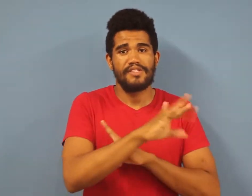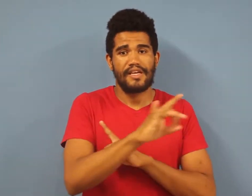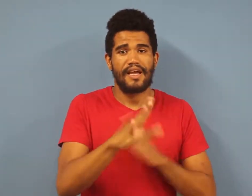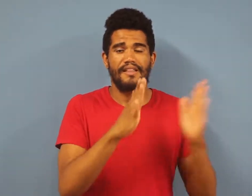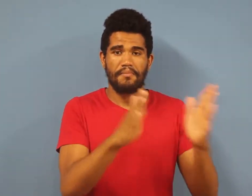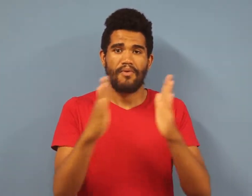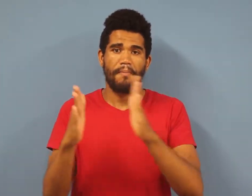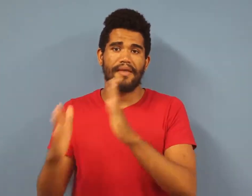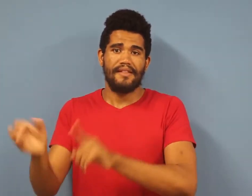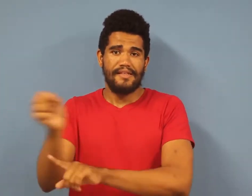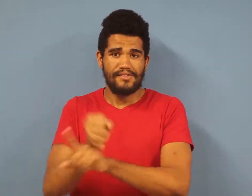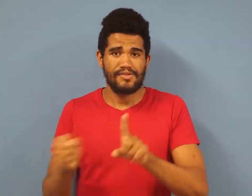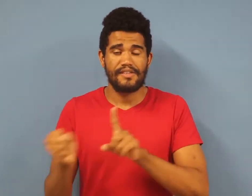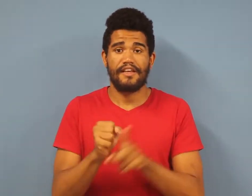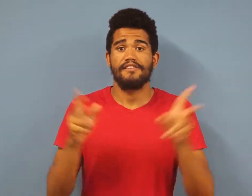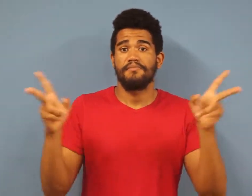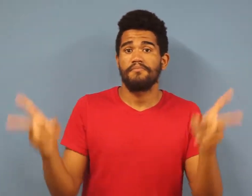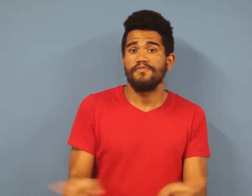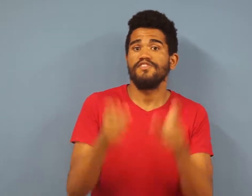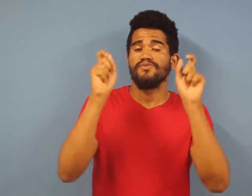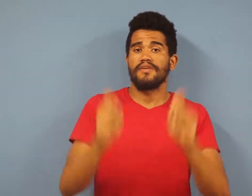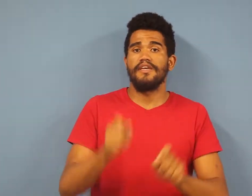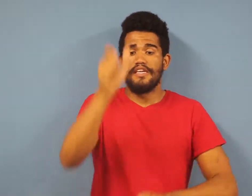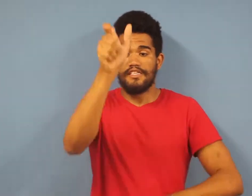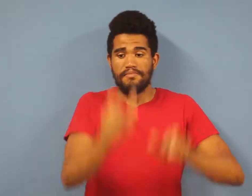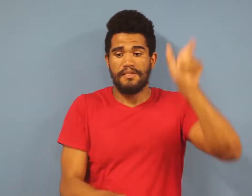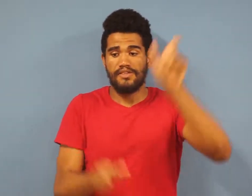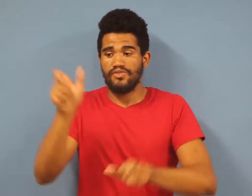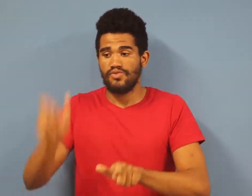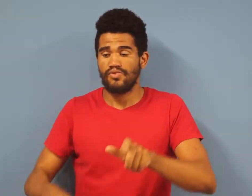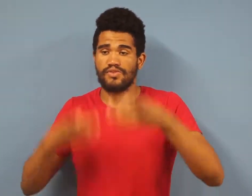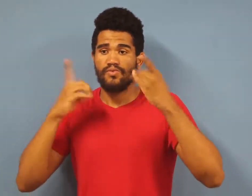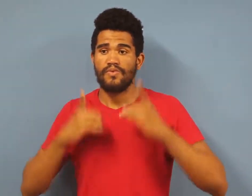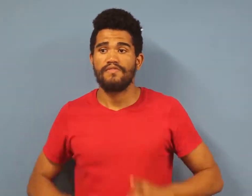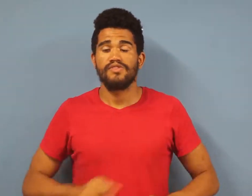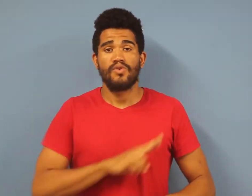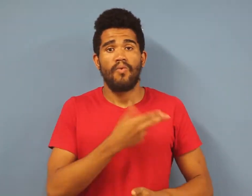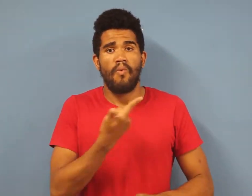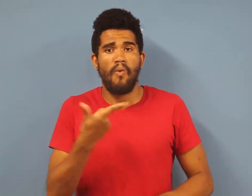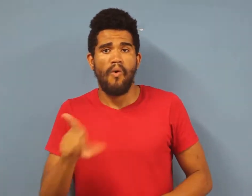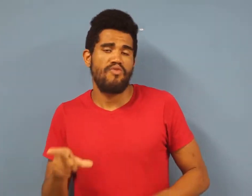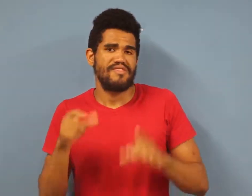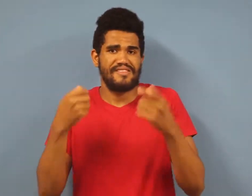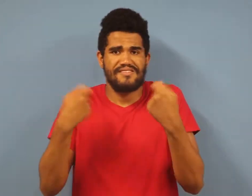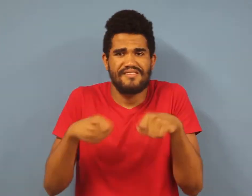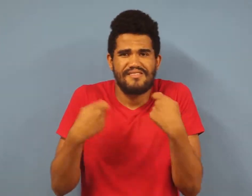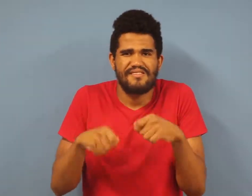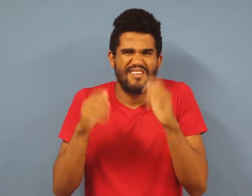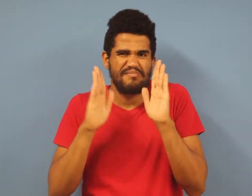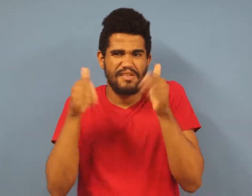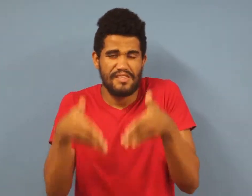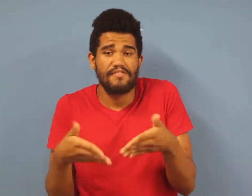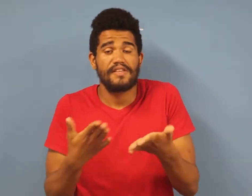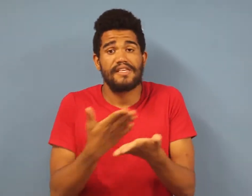sociedade, visto que as pessoas com deficiência ou outras necessidades específicas inicialmente foram